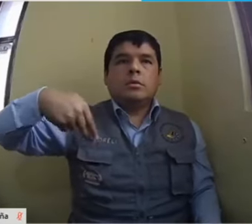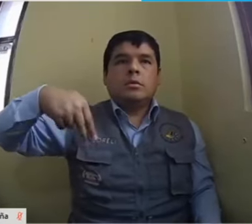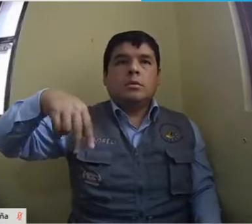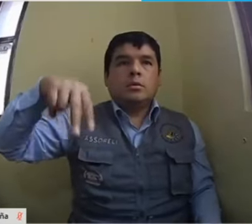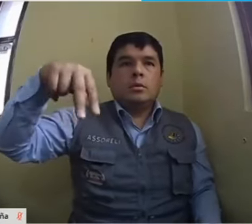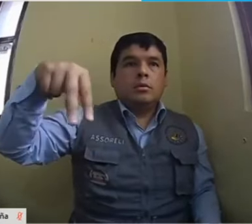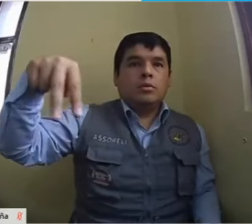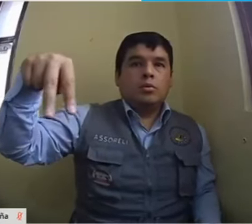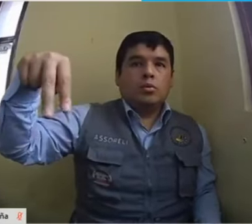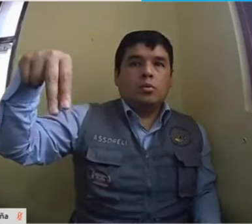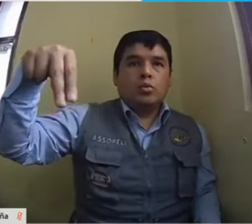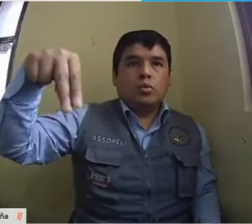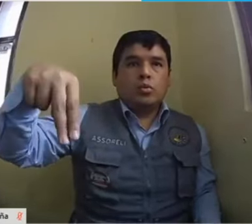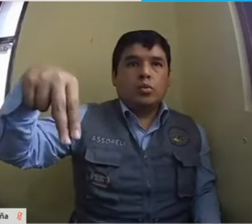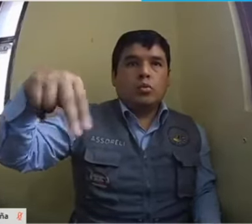favor.